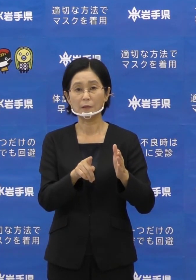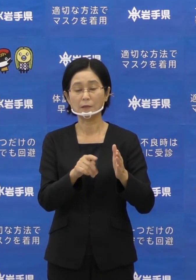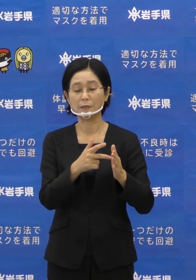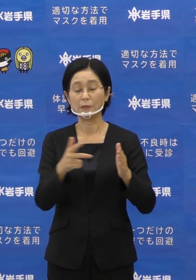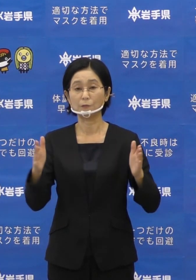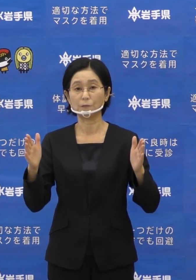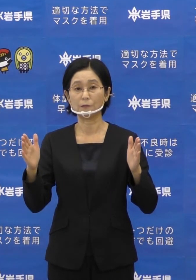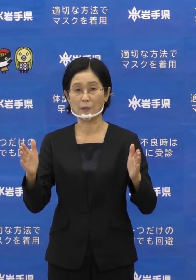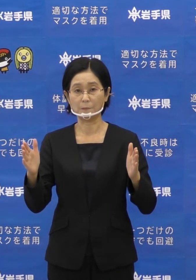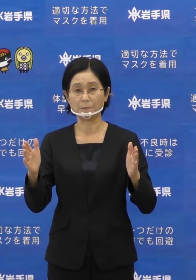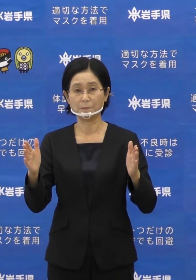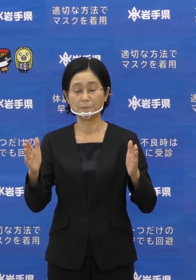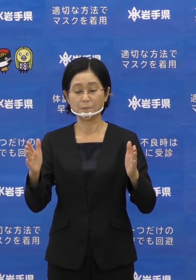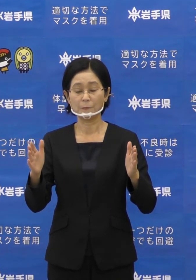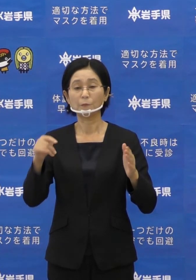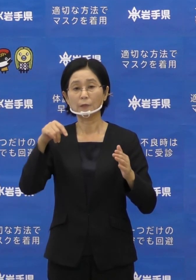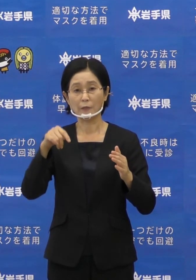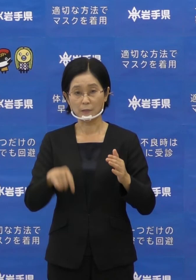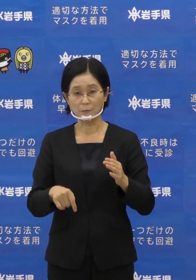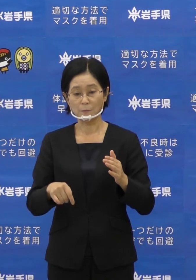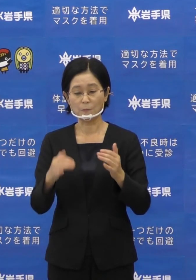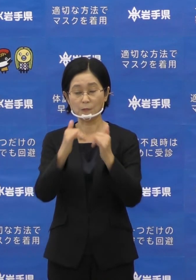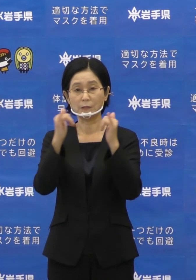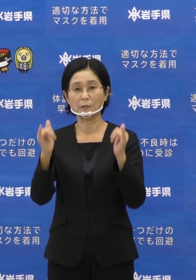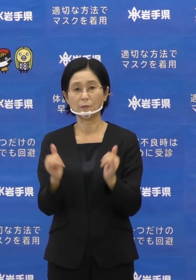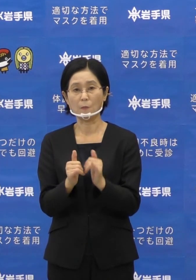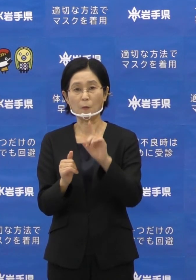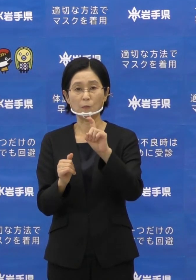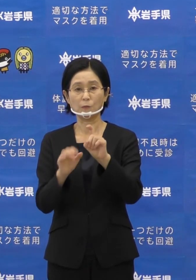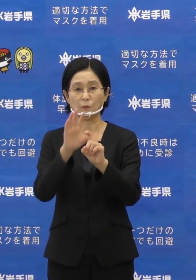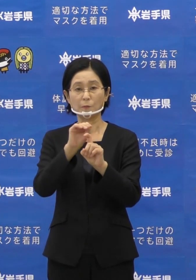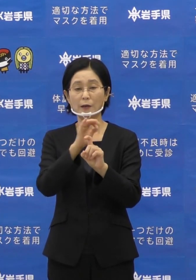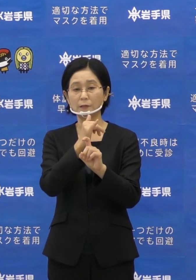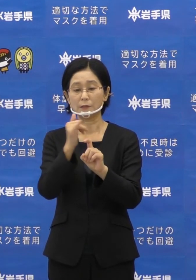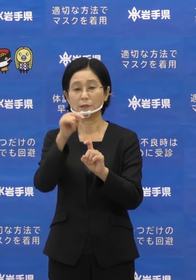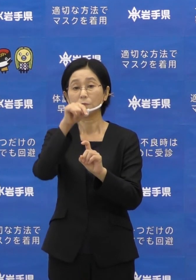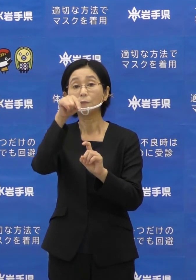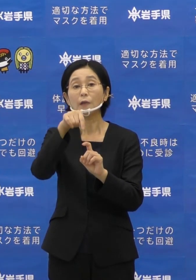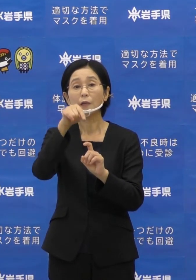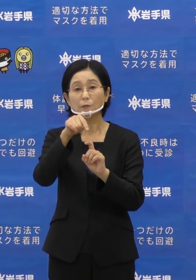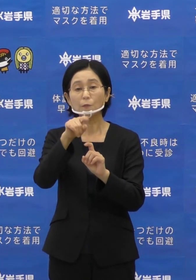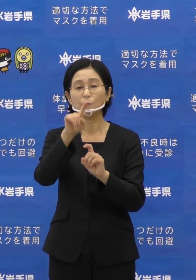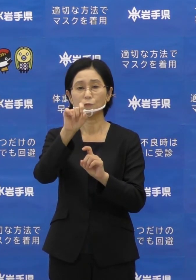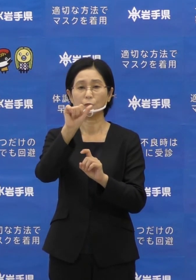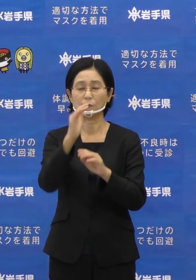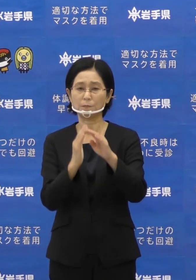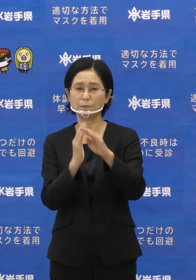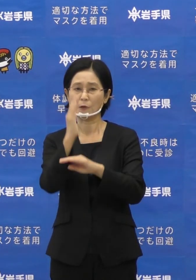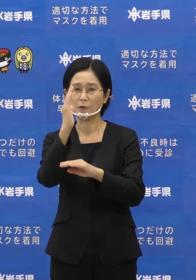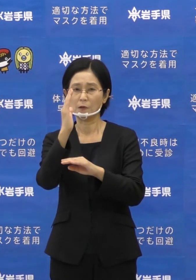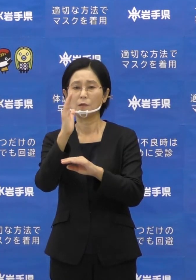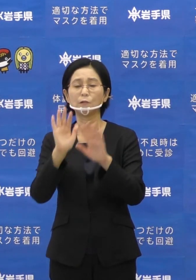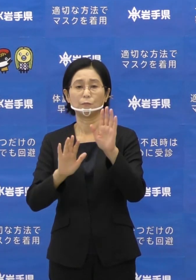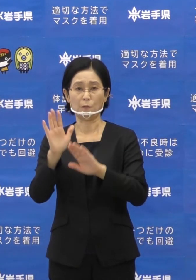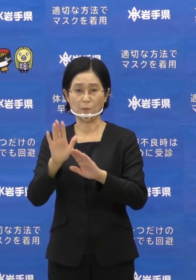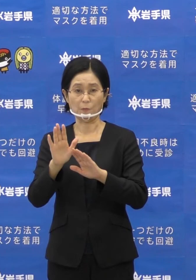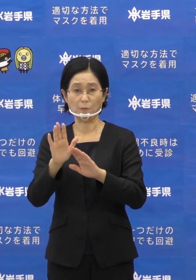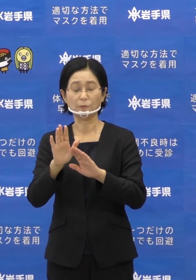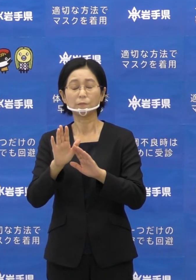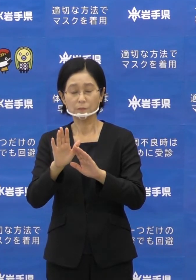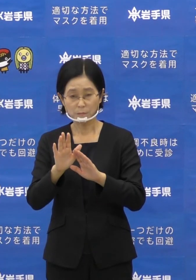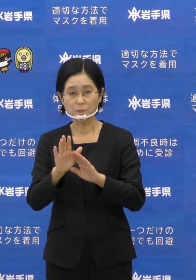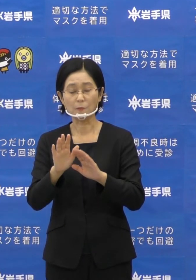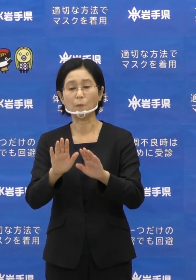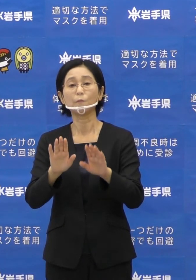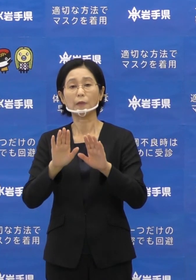週間10万人あたり15人を超えたということで、この特別なさらなる